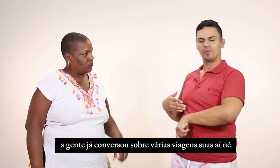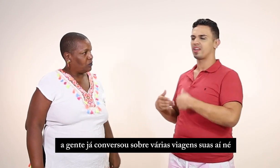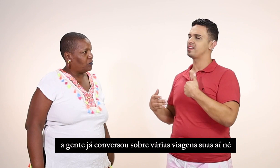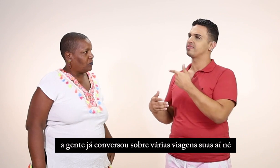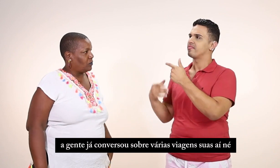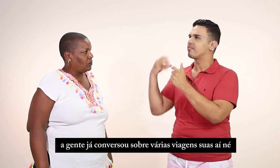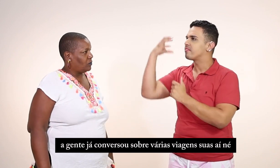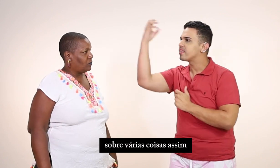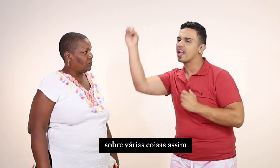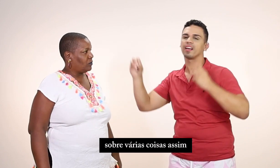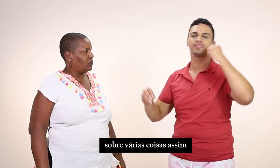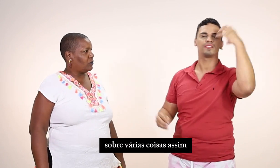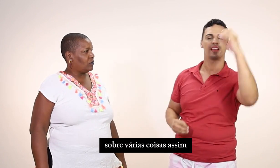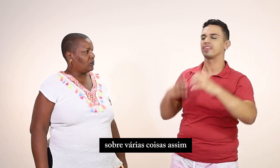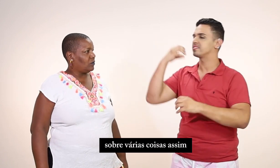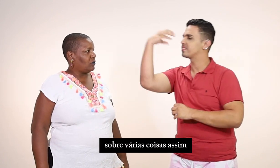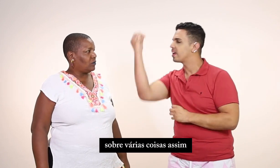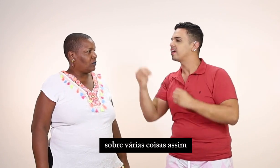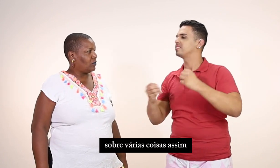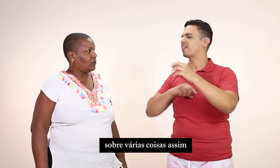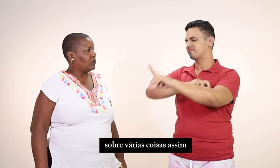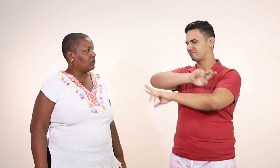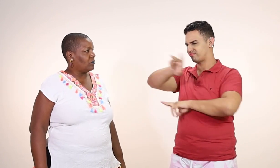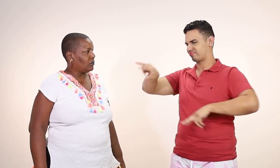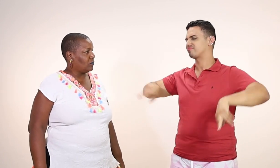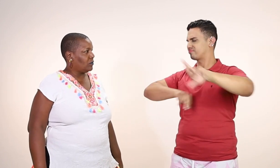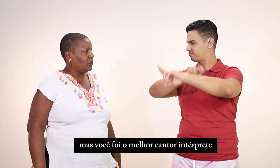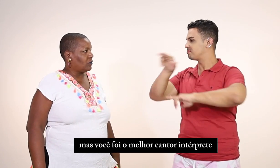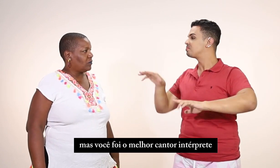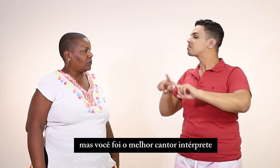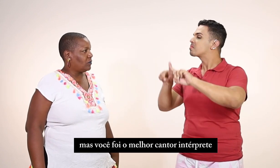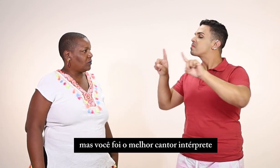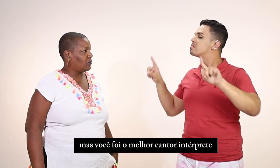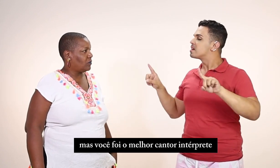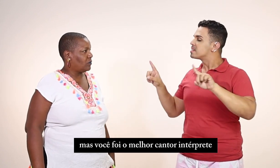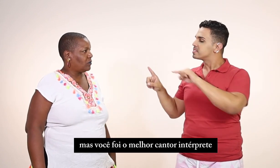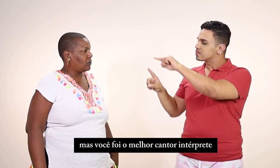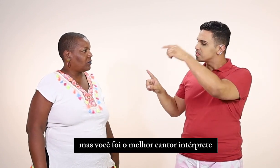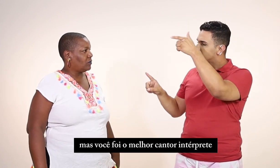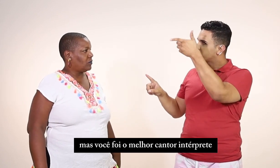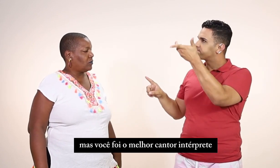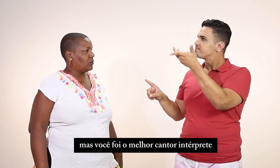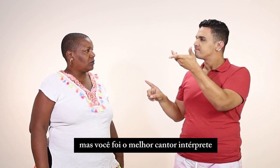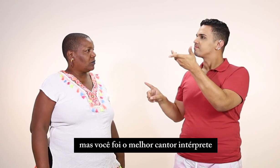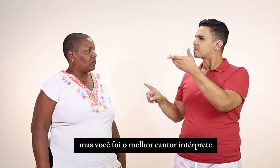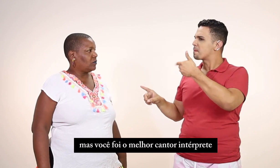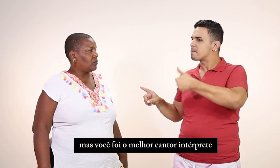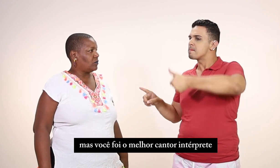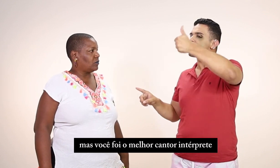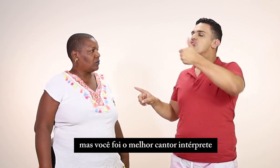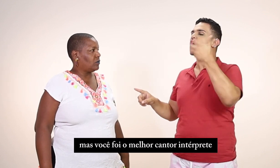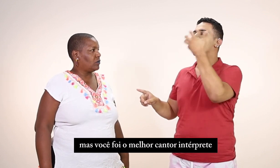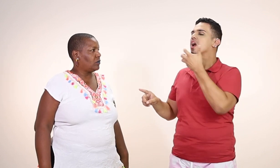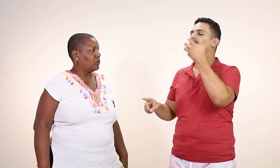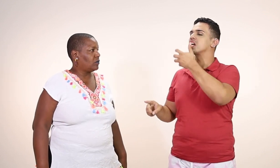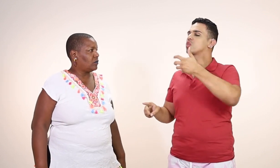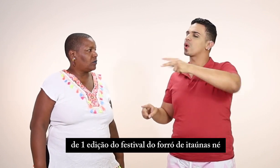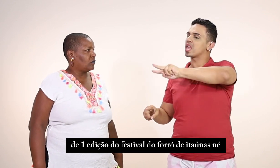suas aí, né? Sobre várias coisas assim. Mas você foi o melhor cantor-intérprete de uma